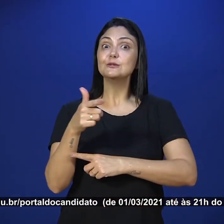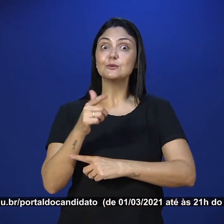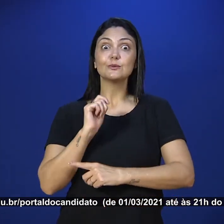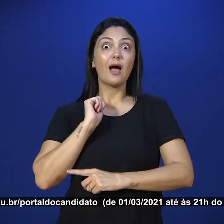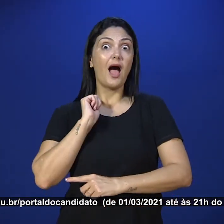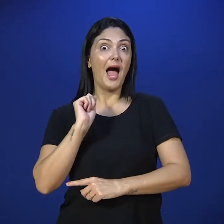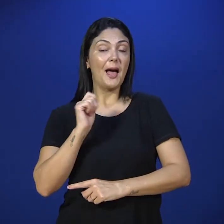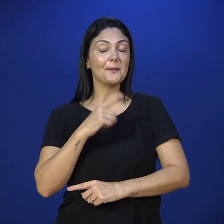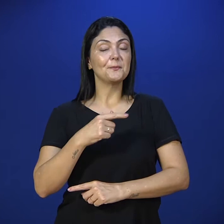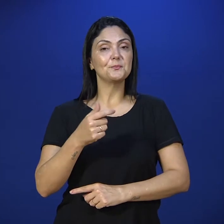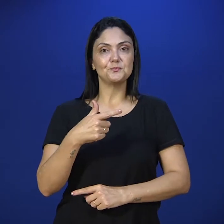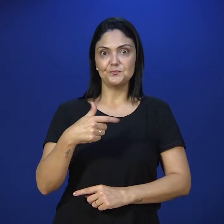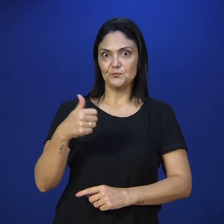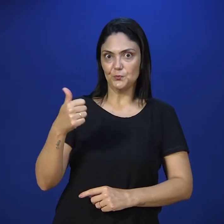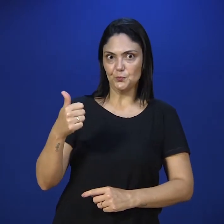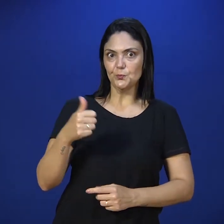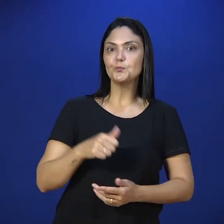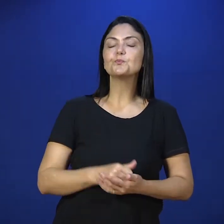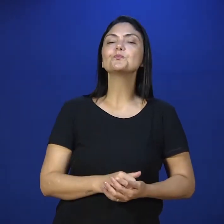22/4/2021.